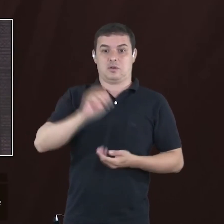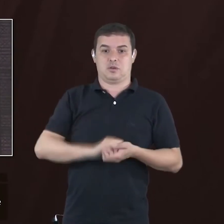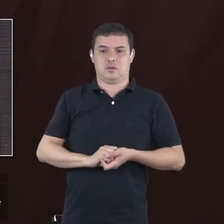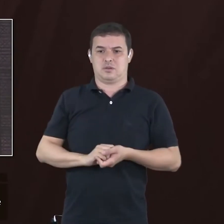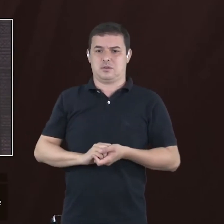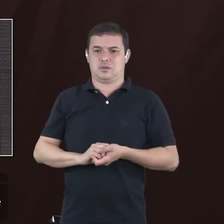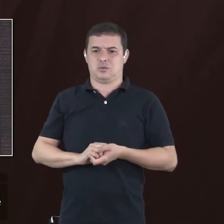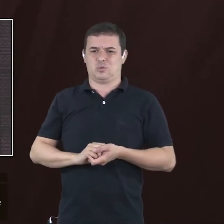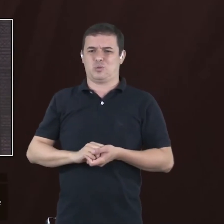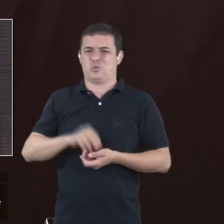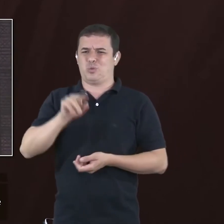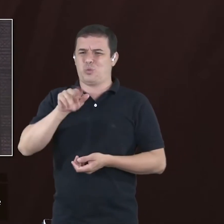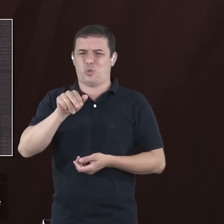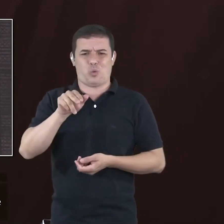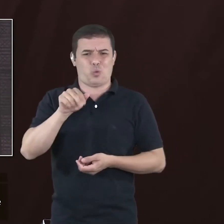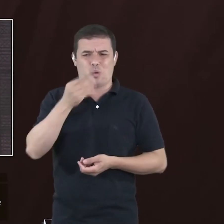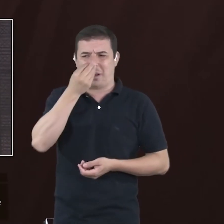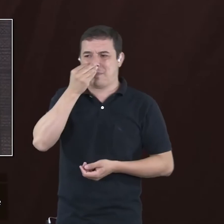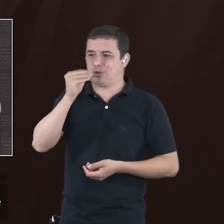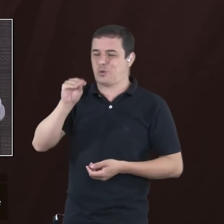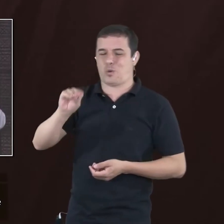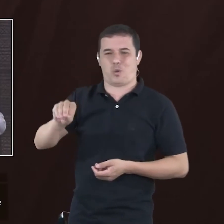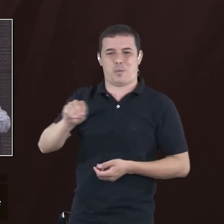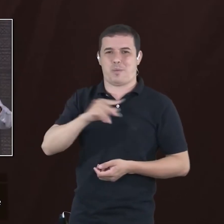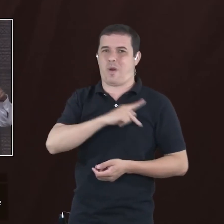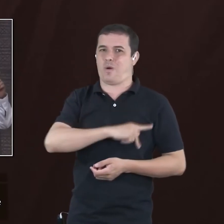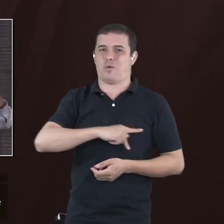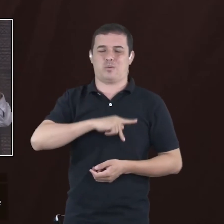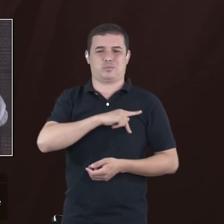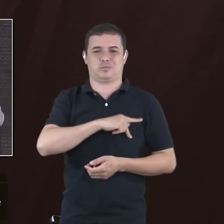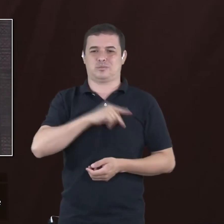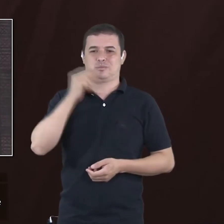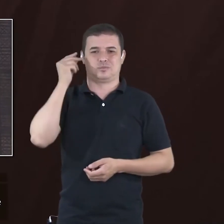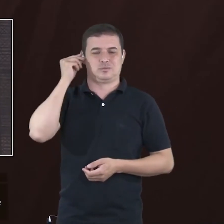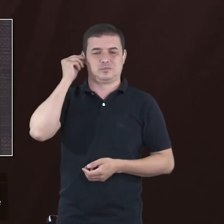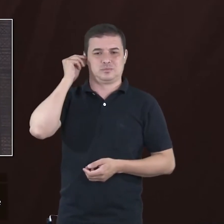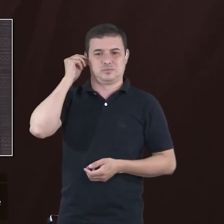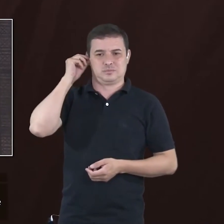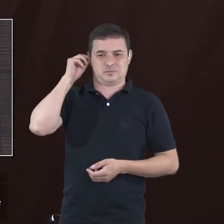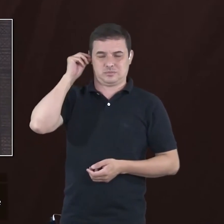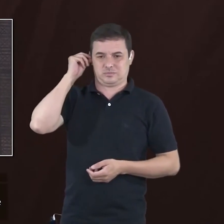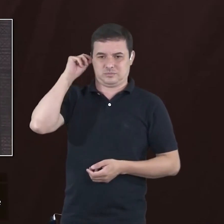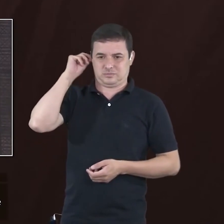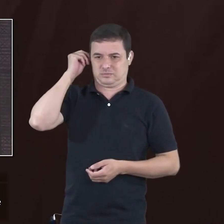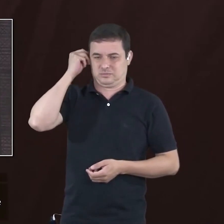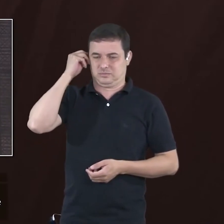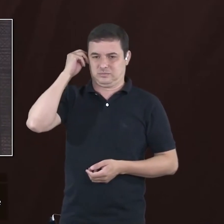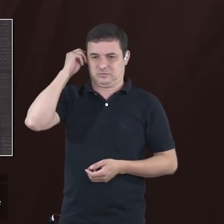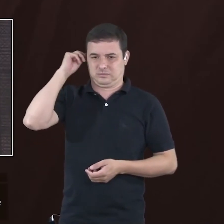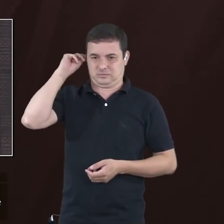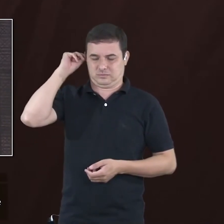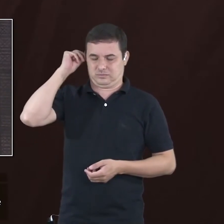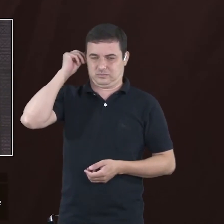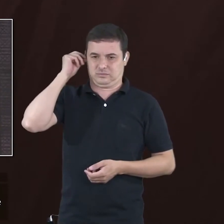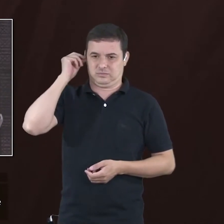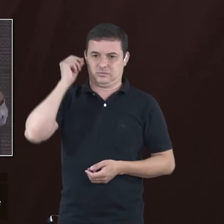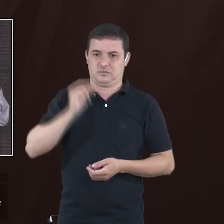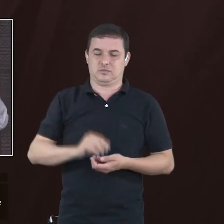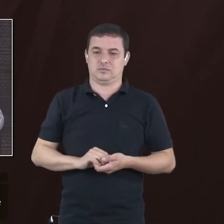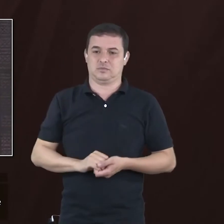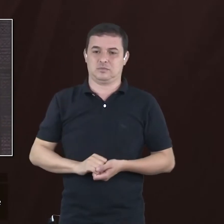envergonhou das minhas algemas. Irmãos, certamente muitos dos seus cooperadores se fugiram por causa da sua